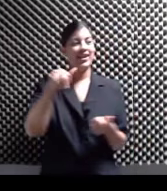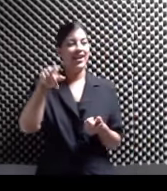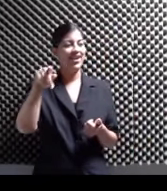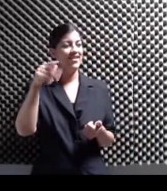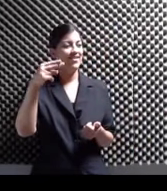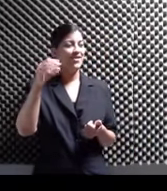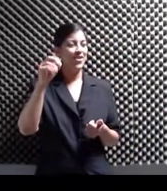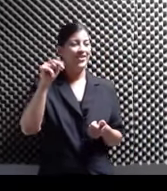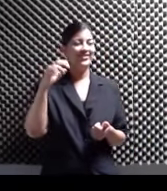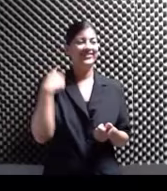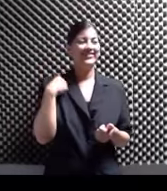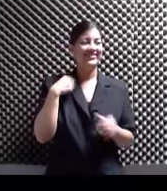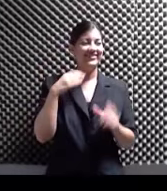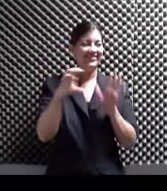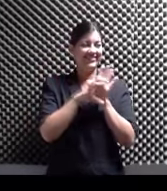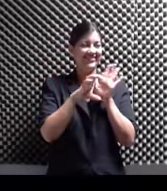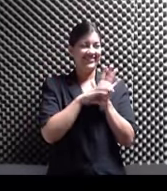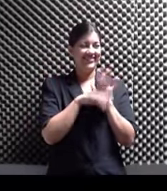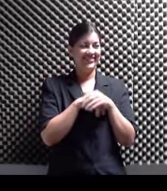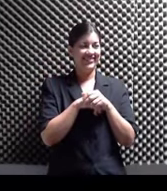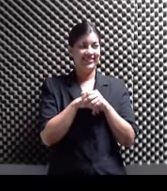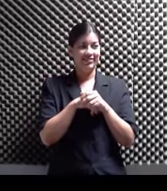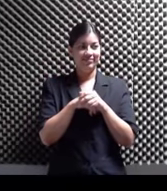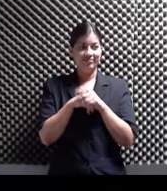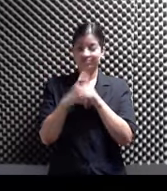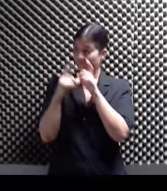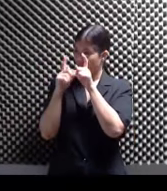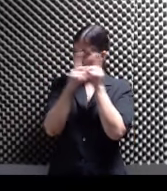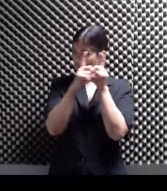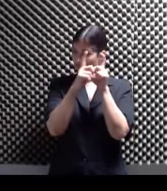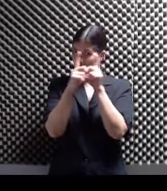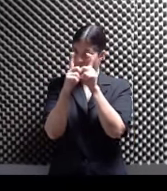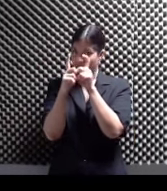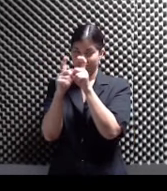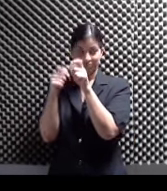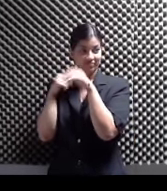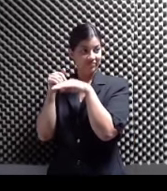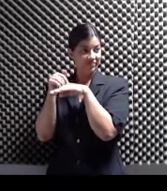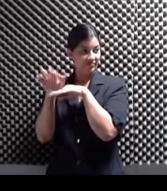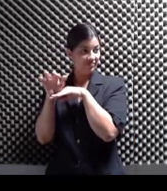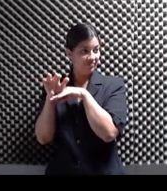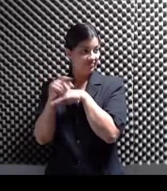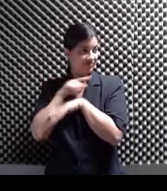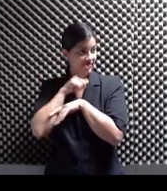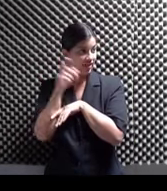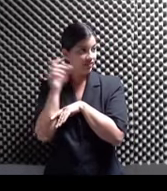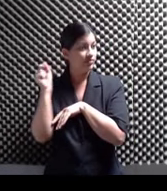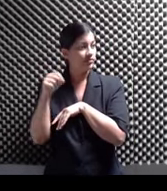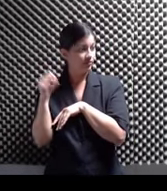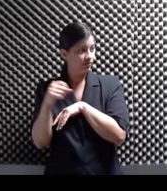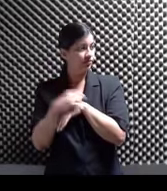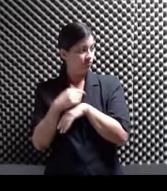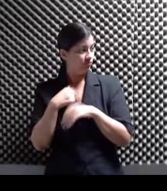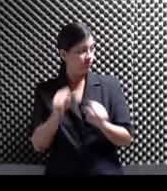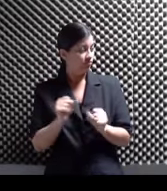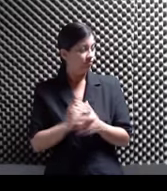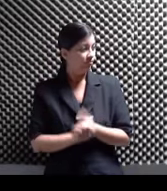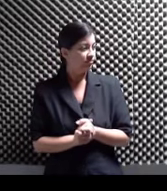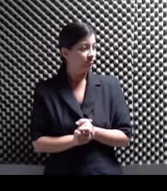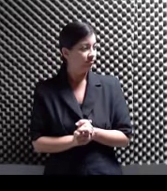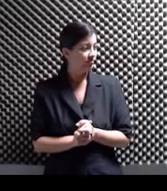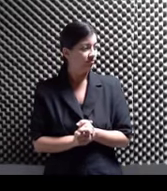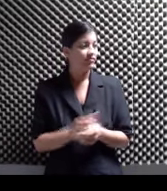camarita. Claro. Con la camarita del iPhone. Lo grabamos y lo pasamos para acá y stream. Perfecto. ¿Yo lo puedo hablar, Ricardo? Nosotros